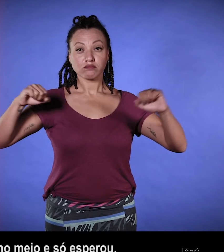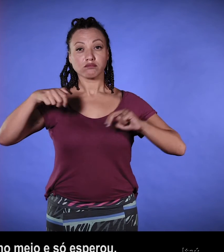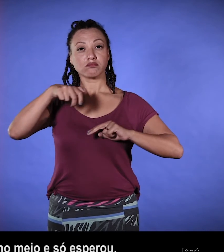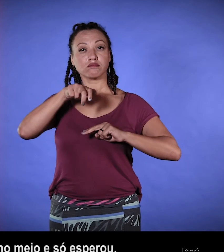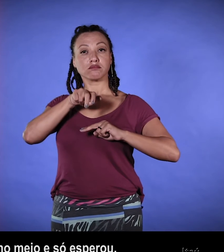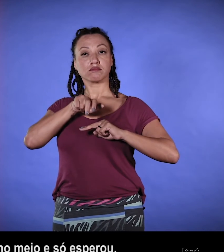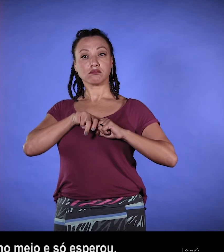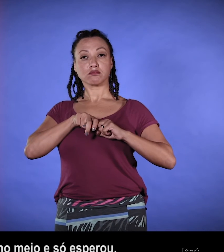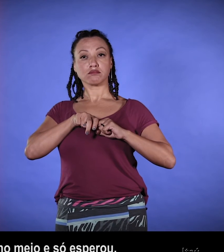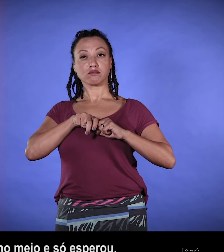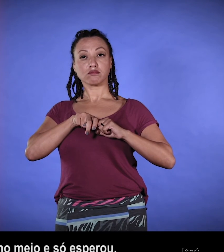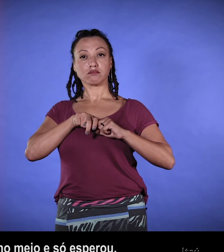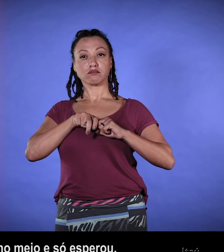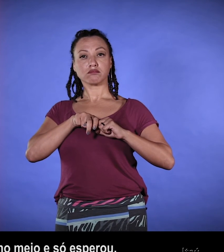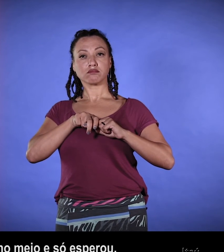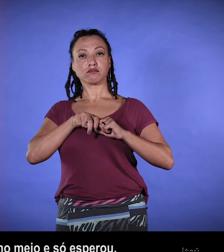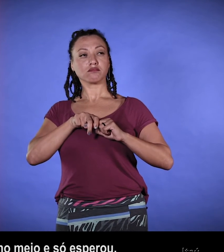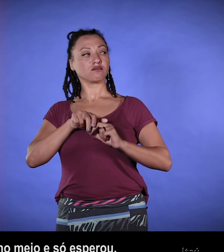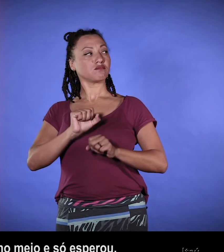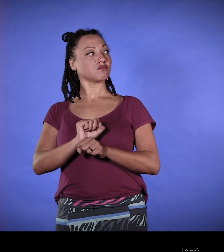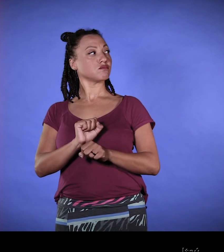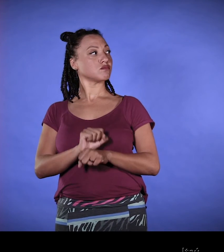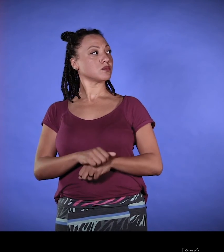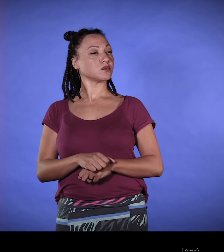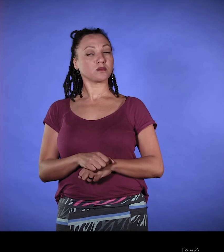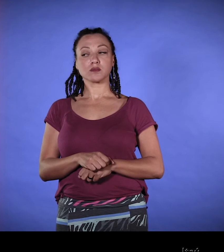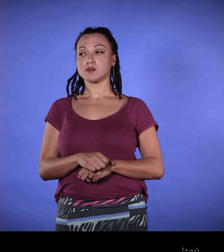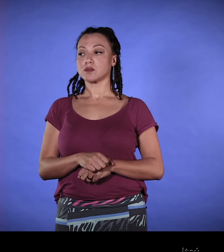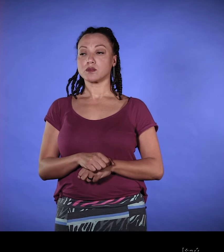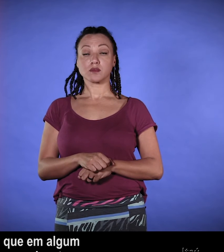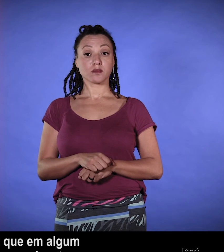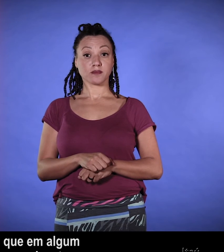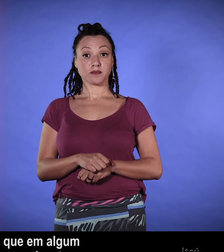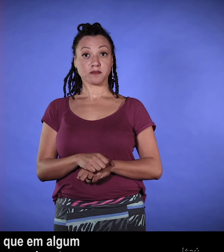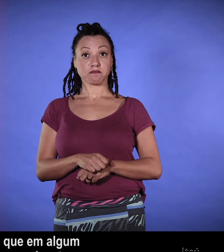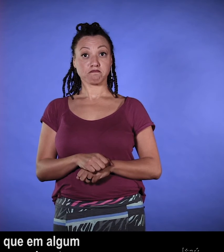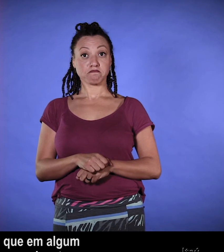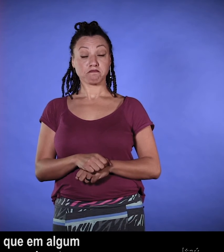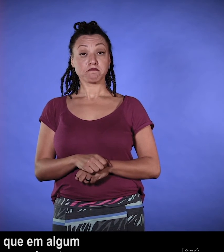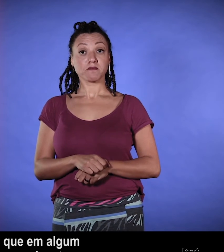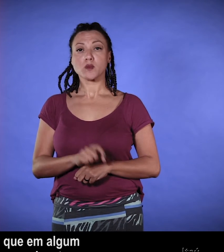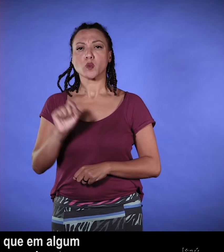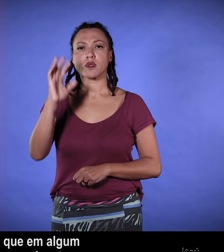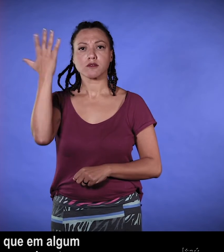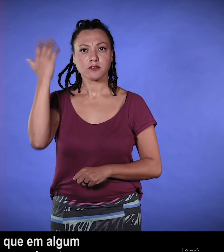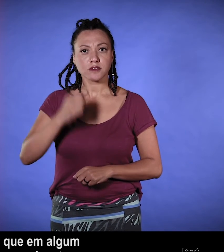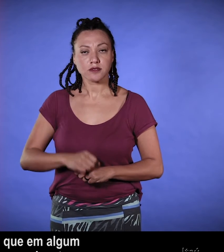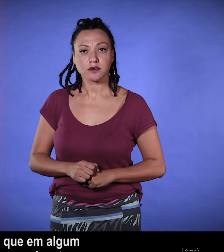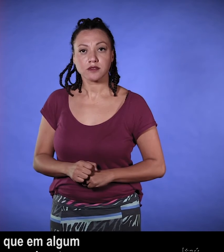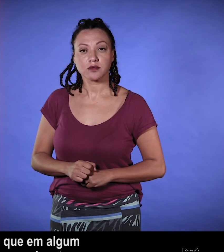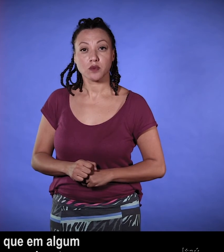a janela, sentou no meio e só esperou. Conta a história que en